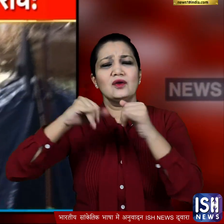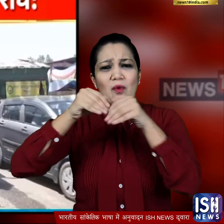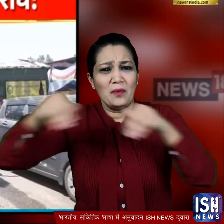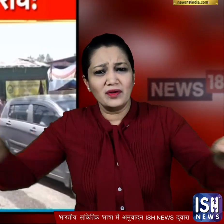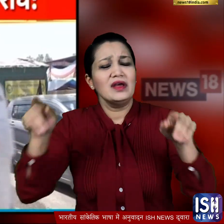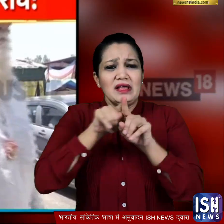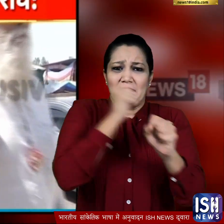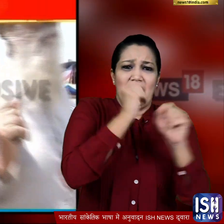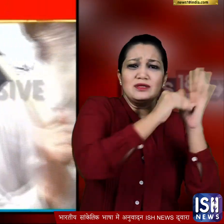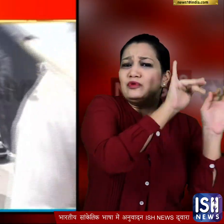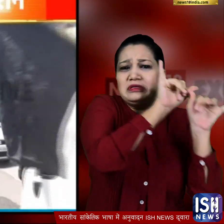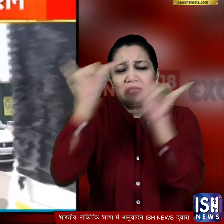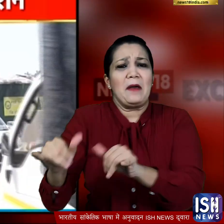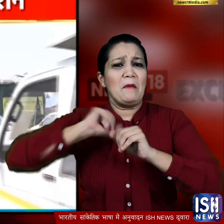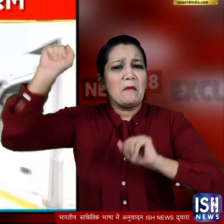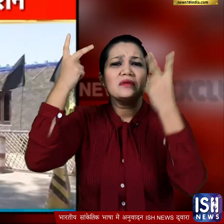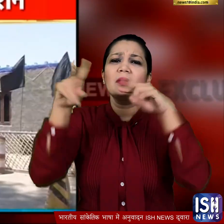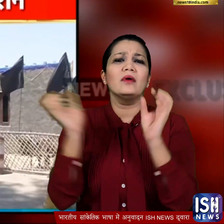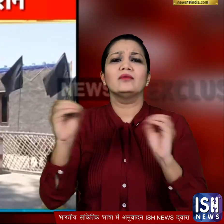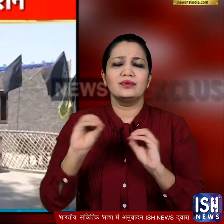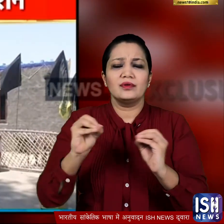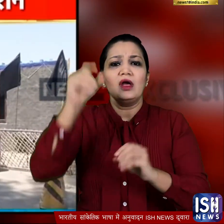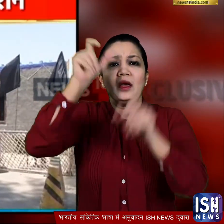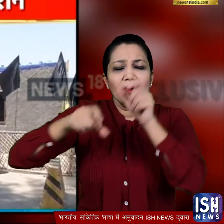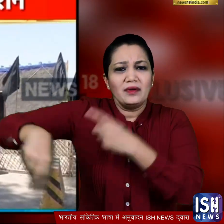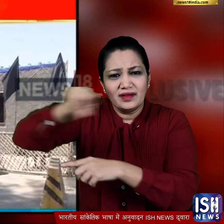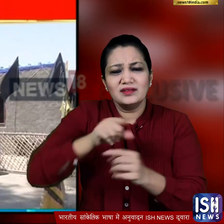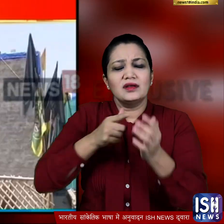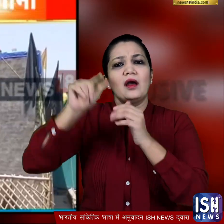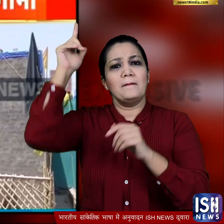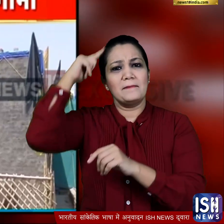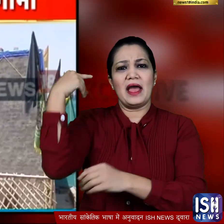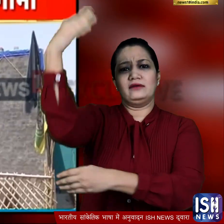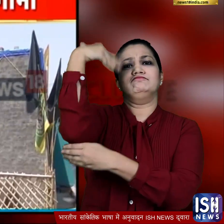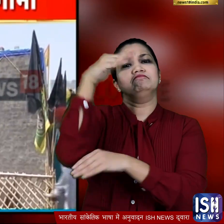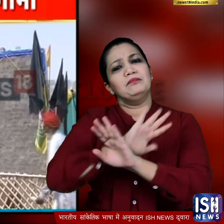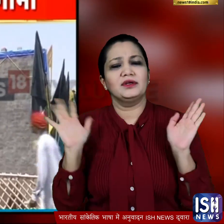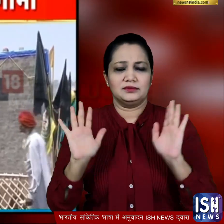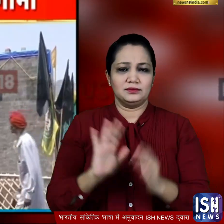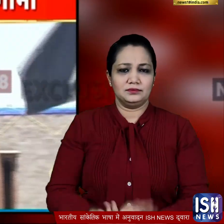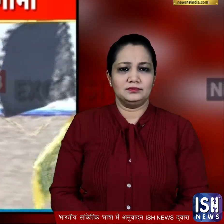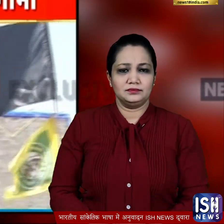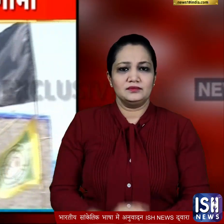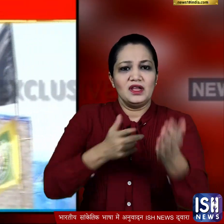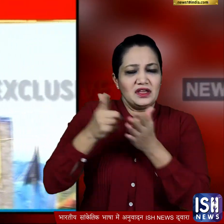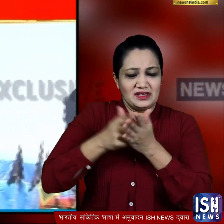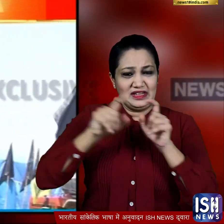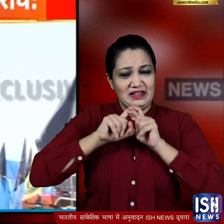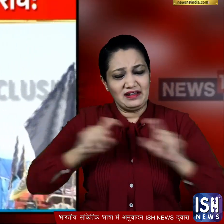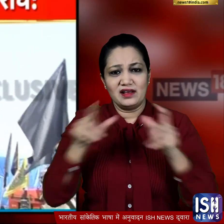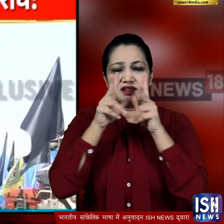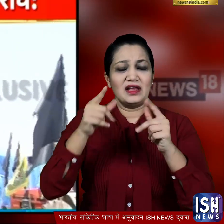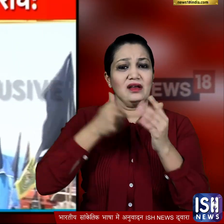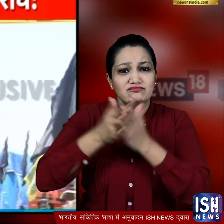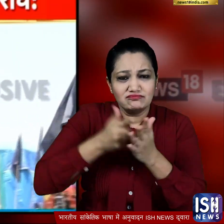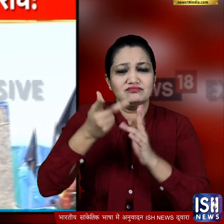बॉर्डर पर गाजीपुर बॉर्डर की तरह हंगामा नहीं दिखा। वहां ज्यादातर प्रदर्शनकारियों ने काले झंडे लगाकर विरोध जताया। किसानों का साफ साफ ये कहना है